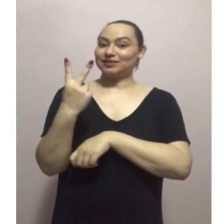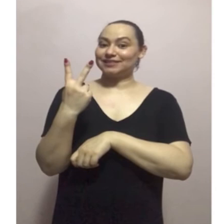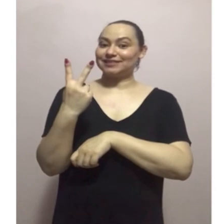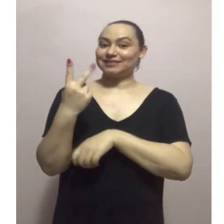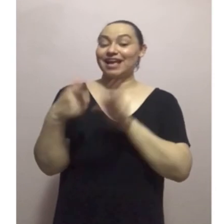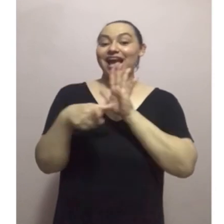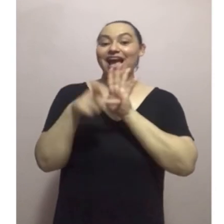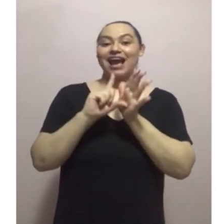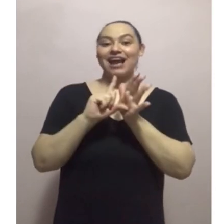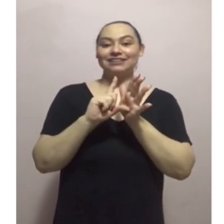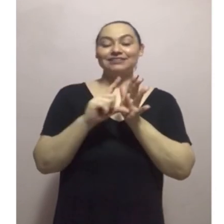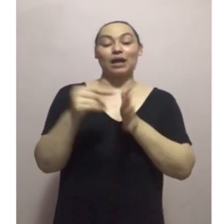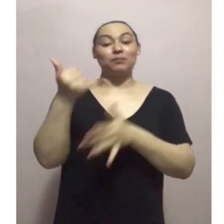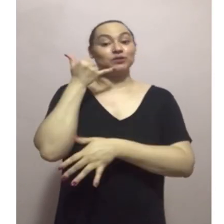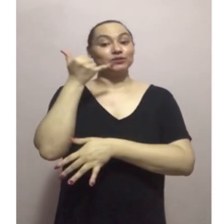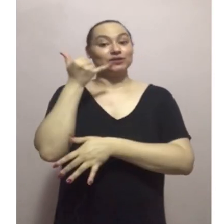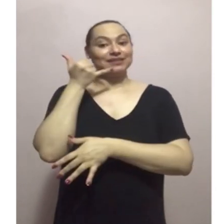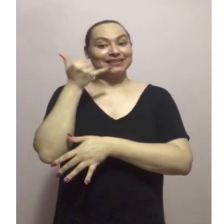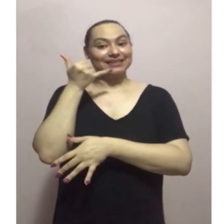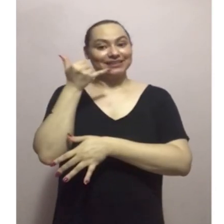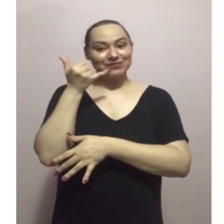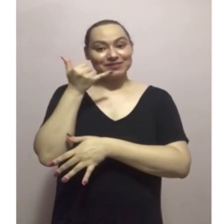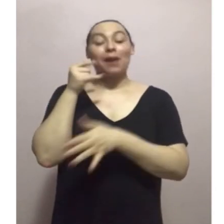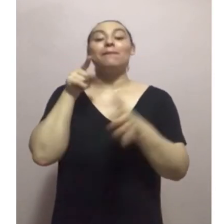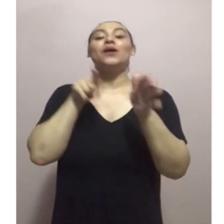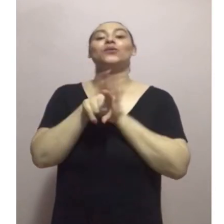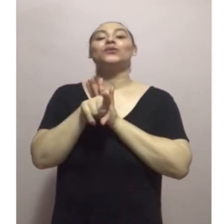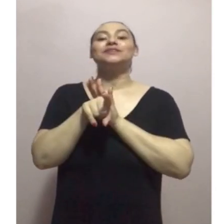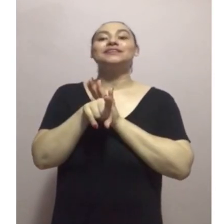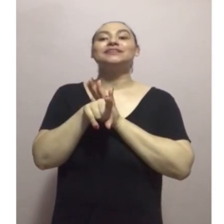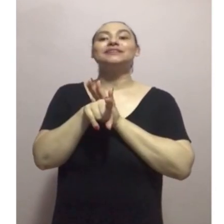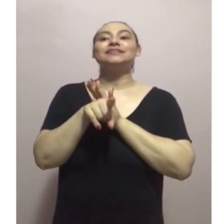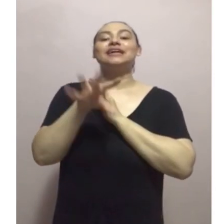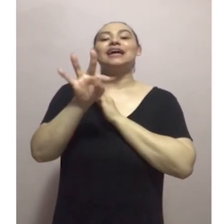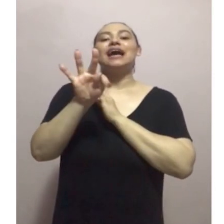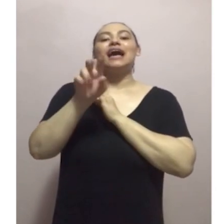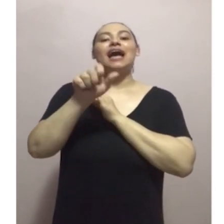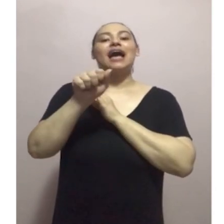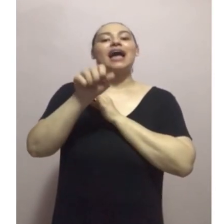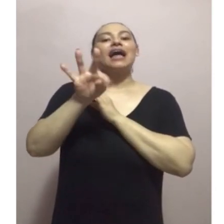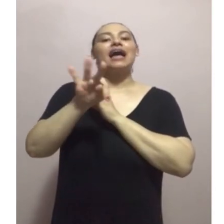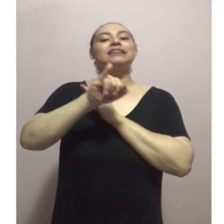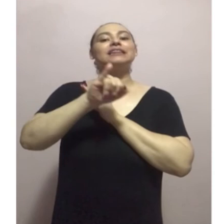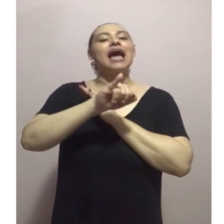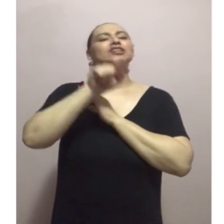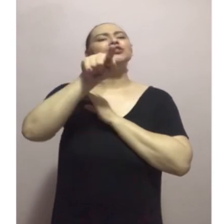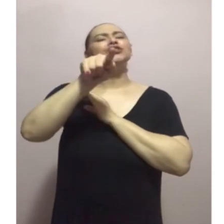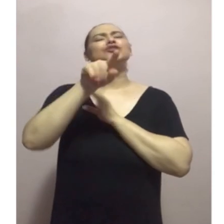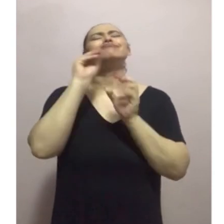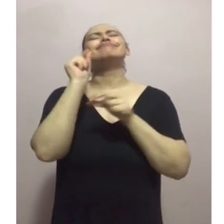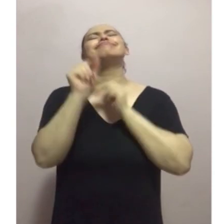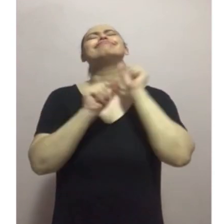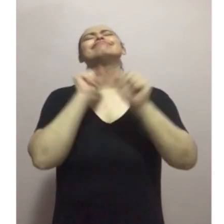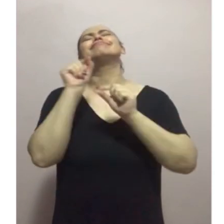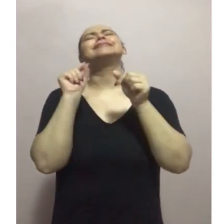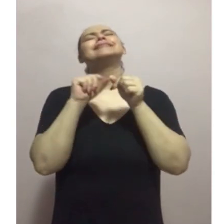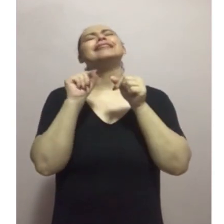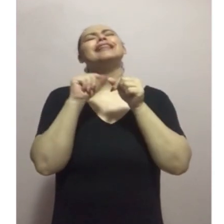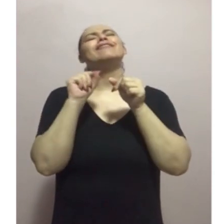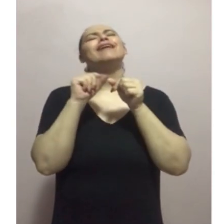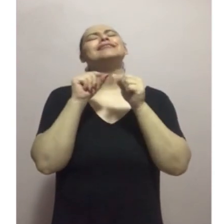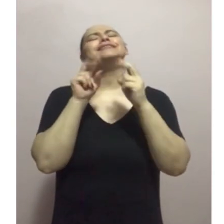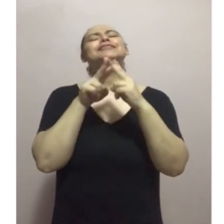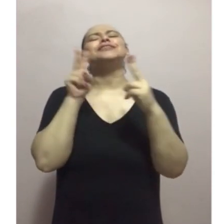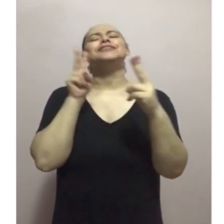duas, antes de cada uma trabalhar, nós nos ligamos e a pergunta foi assim: Tati, como é que você está fazendo esse